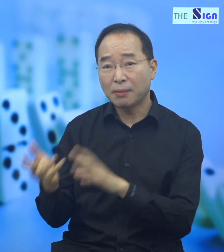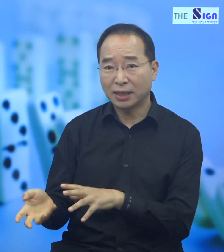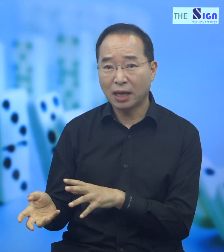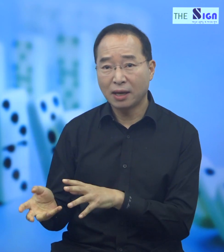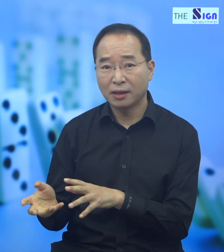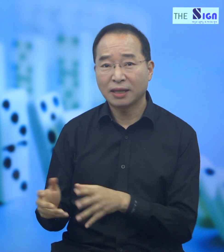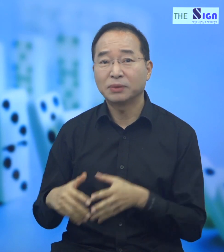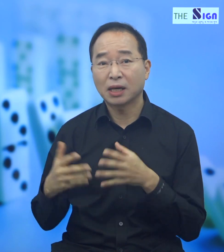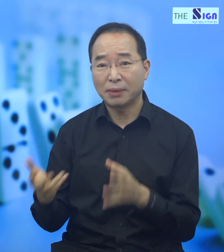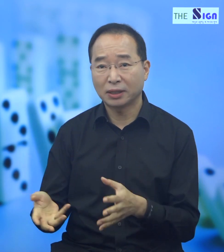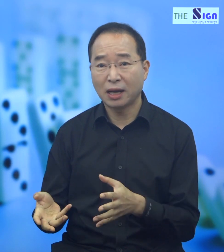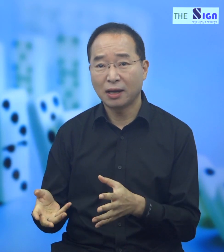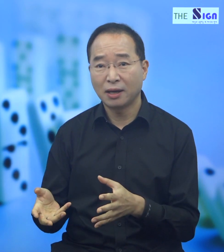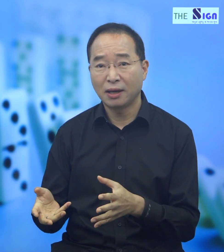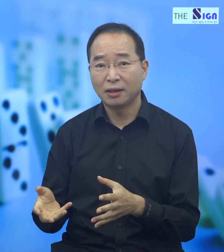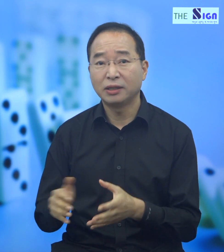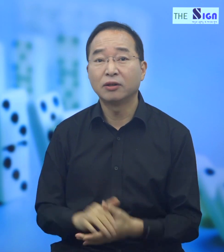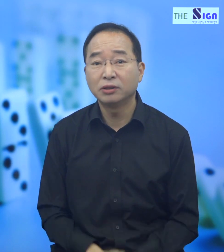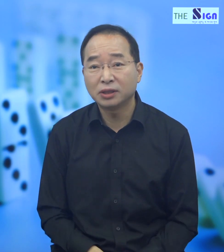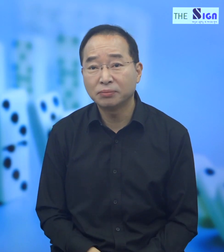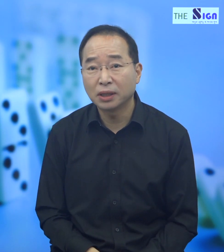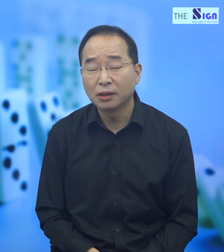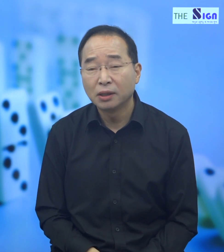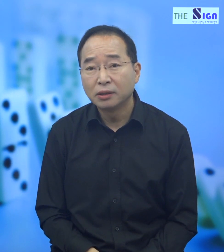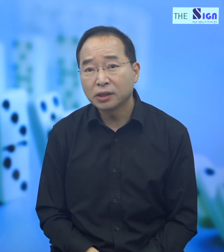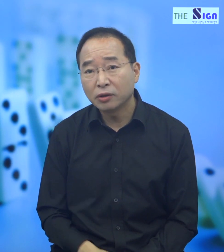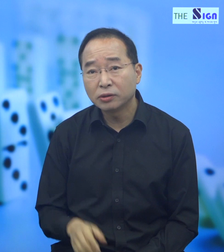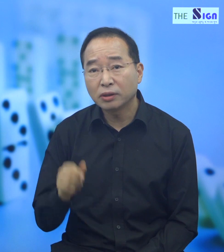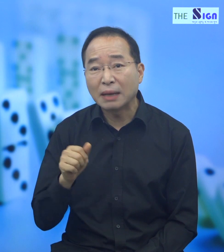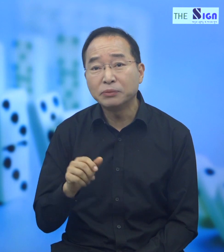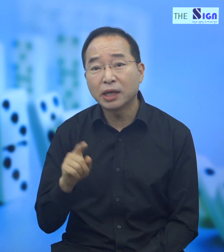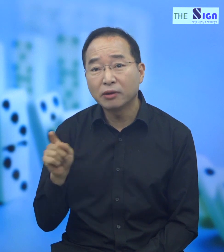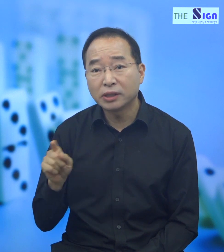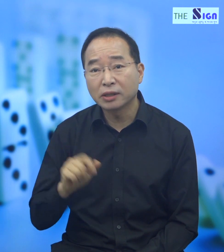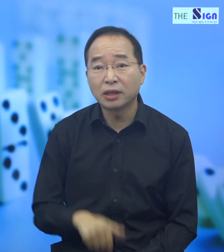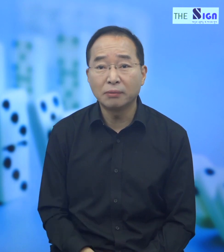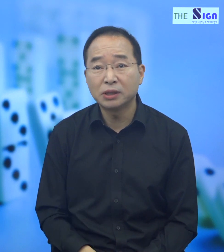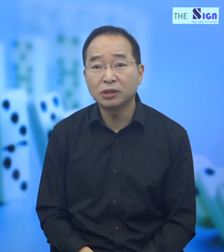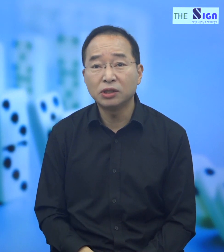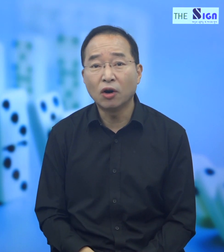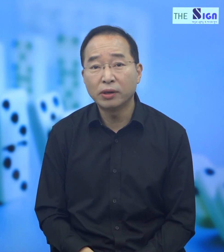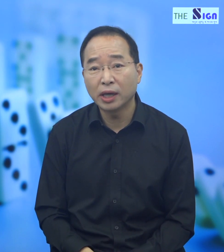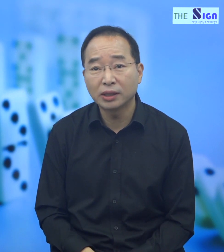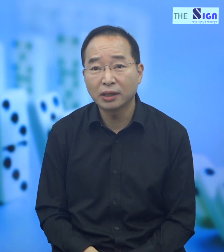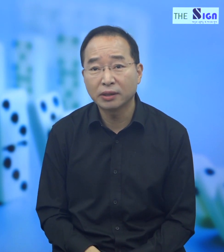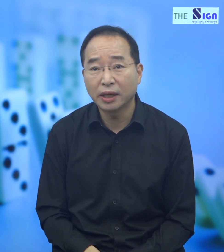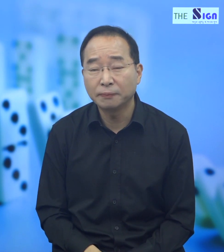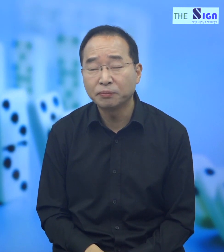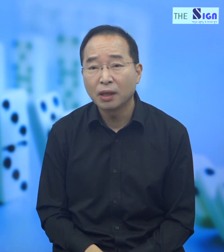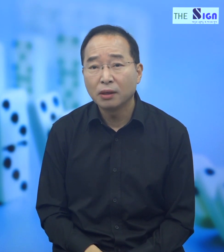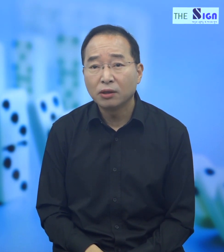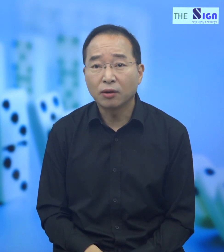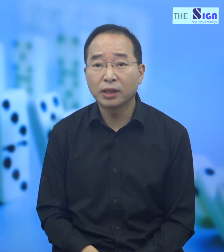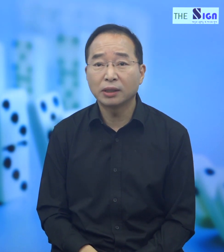많다. 남자가 많다. 이런 뜻입니다. 자, 여기서 남자, 여자, 그 다음에 연애하다인데,